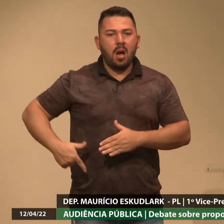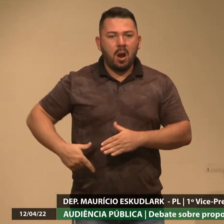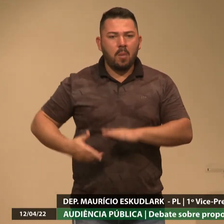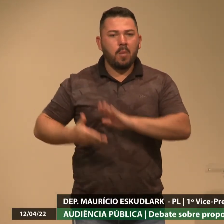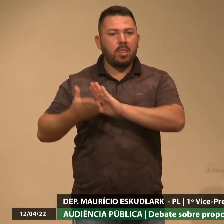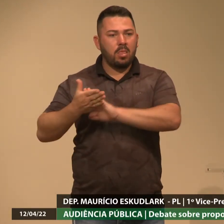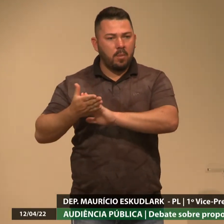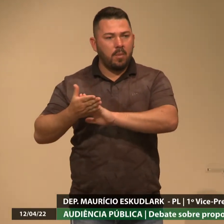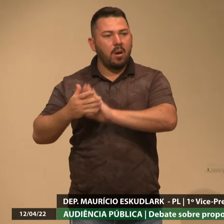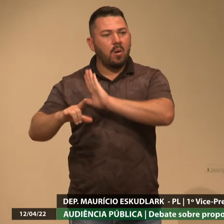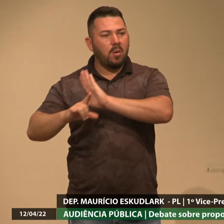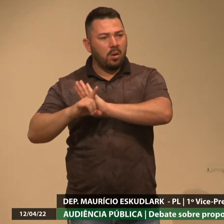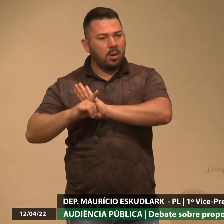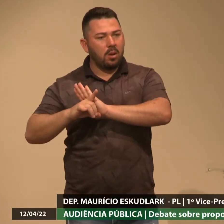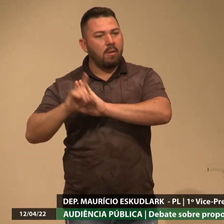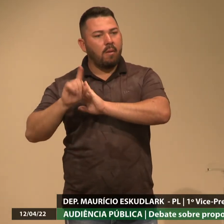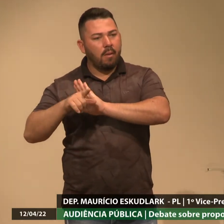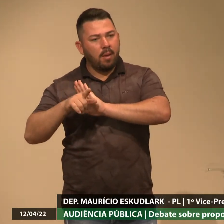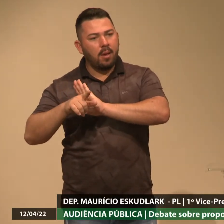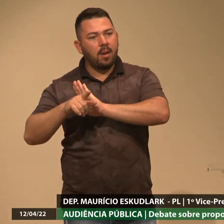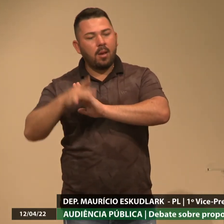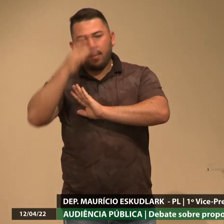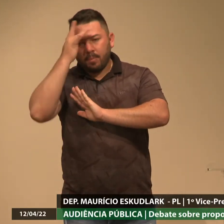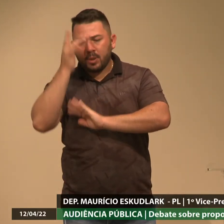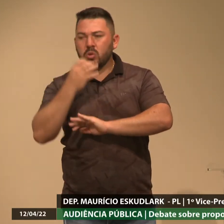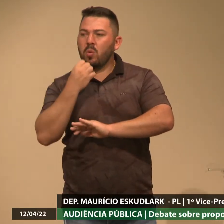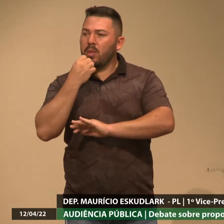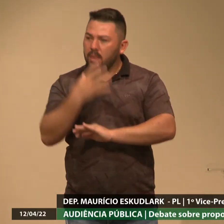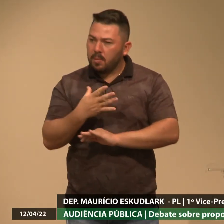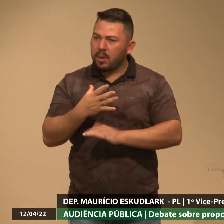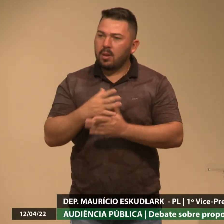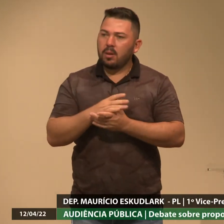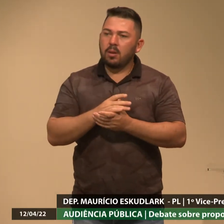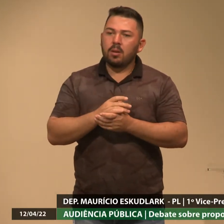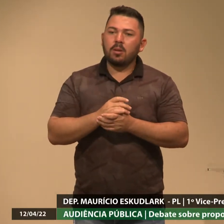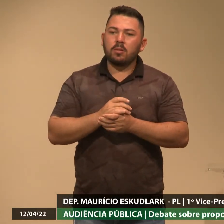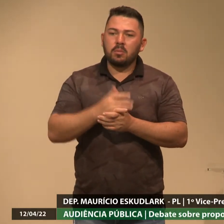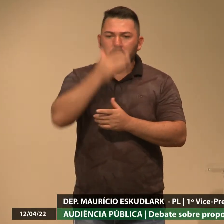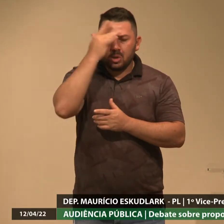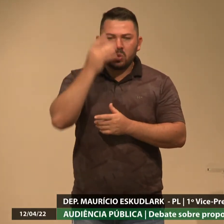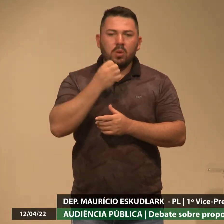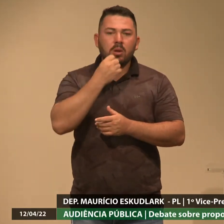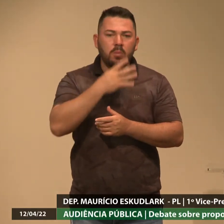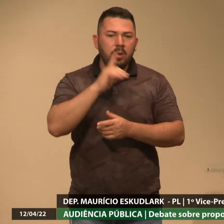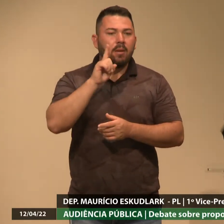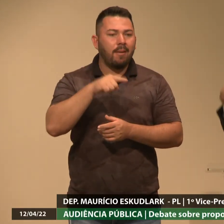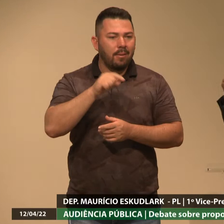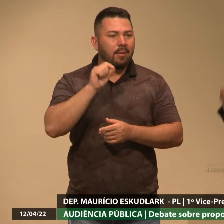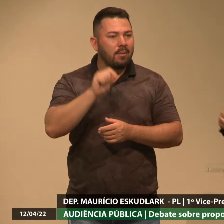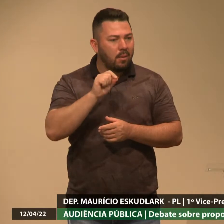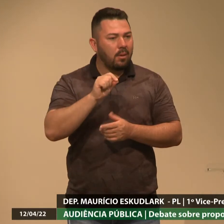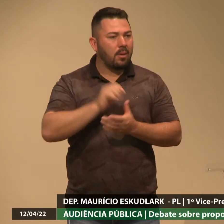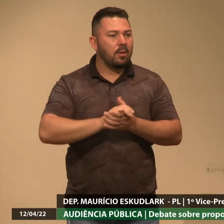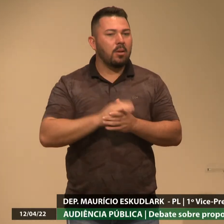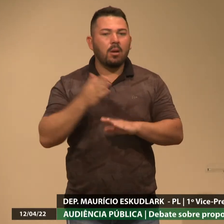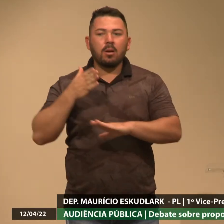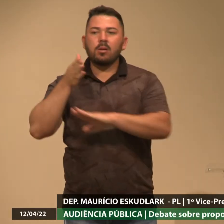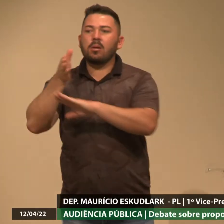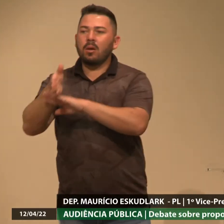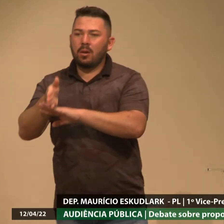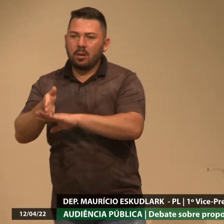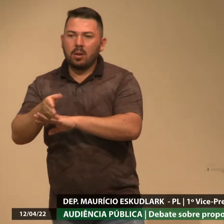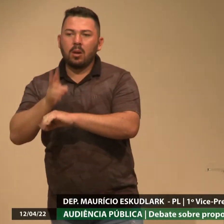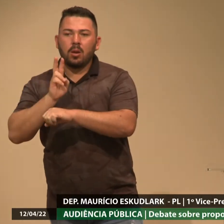legalizado foi o cidadão de bem cidadão de bem é que ia lá